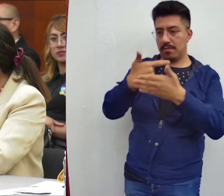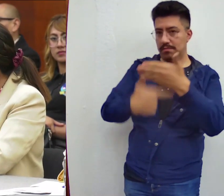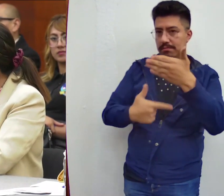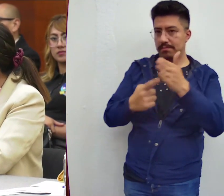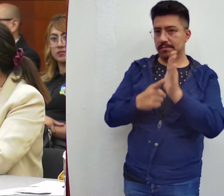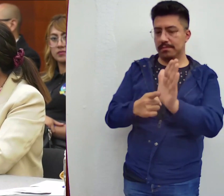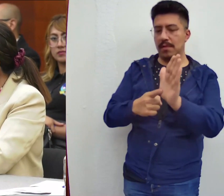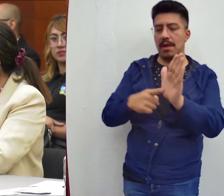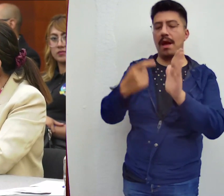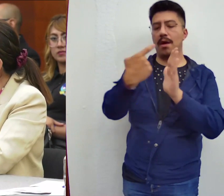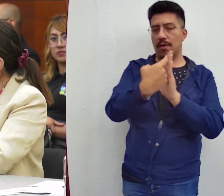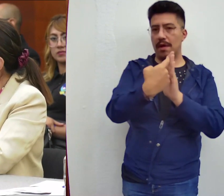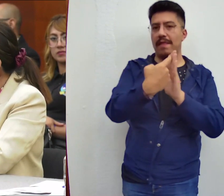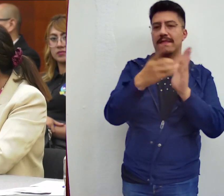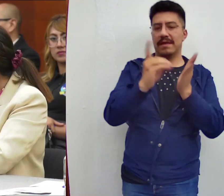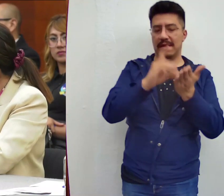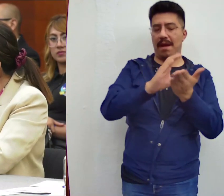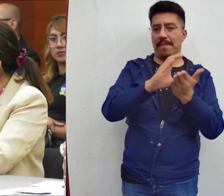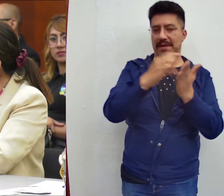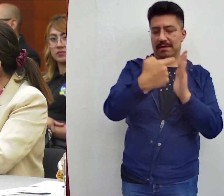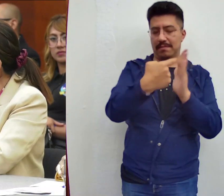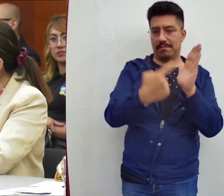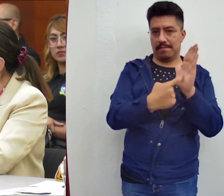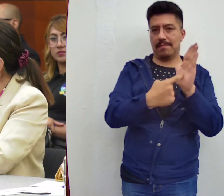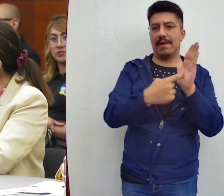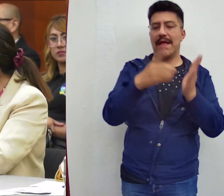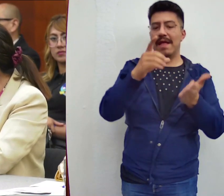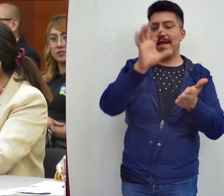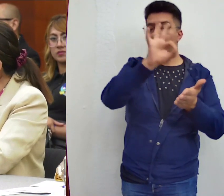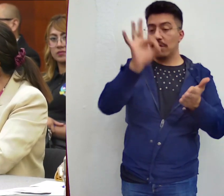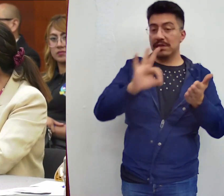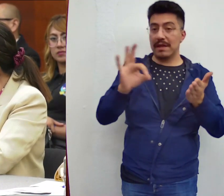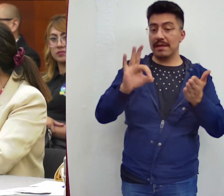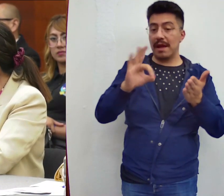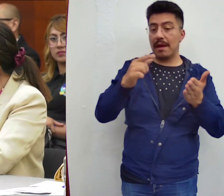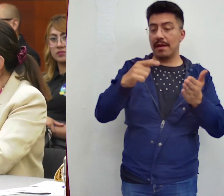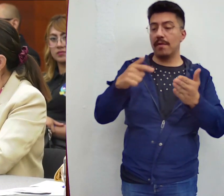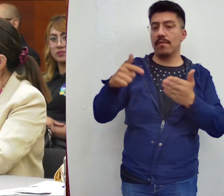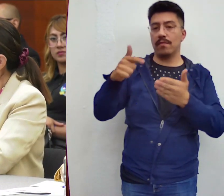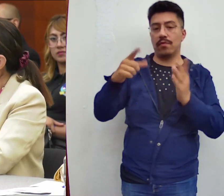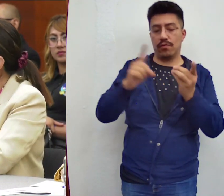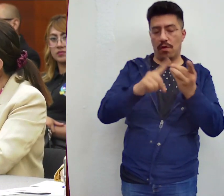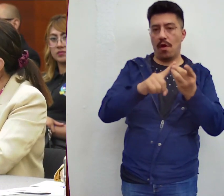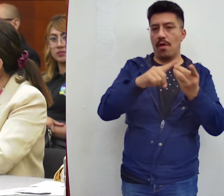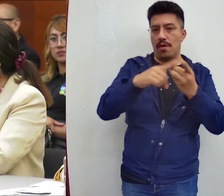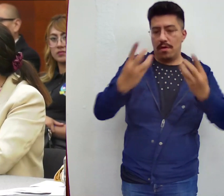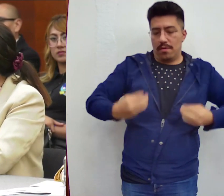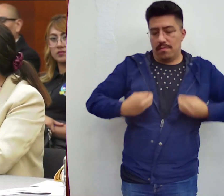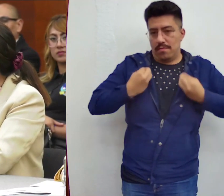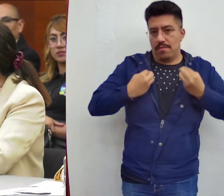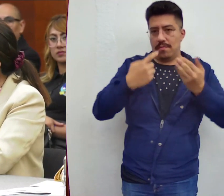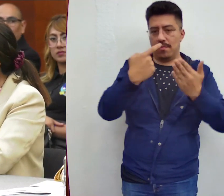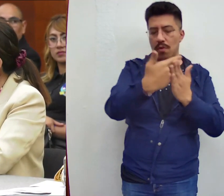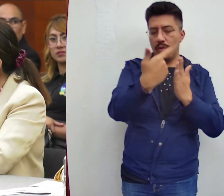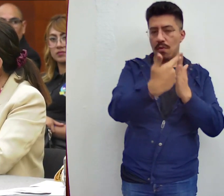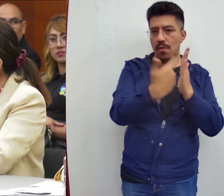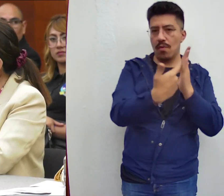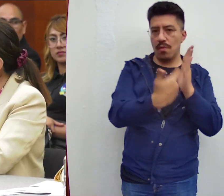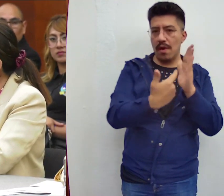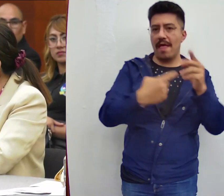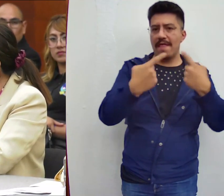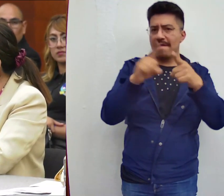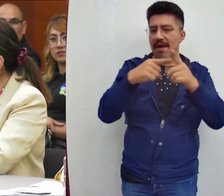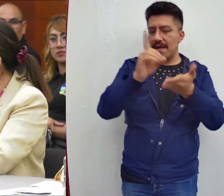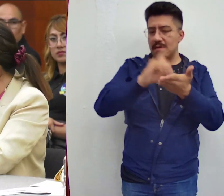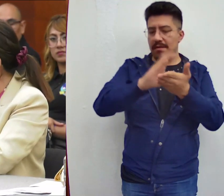qué discapacidad tiene, qué porcentaje tiene de acuerdo al lugar donde vive y todos los tipos de